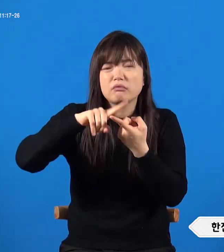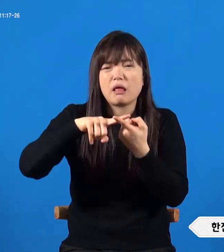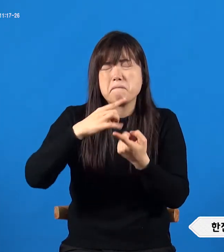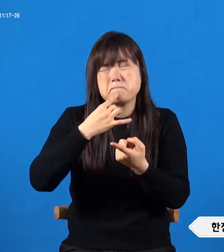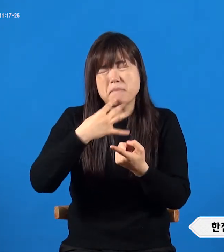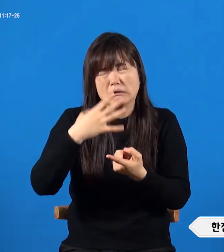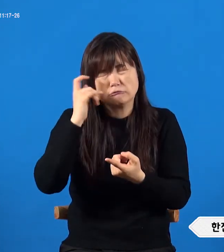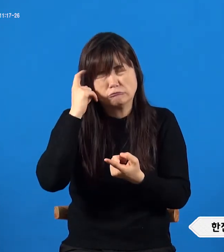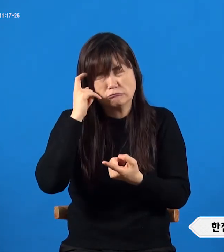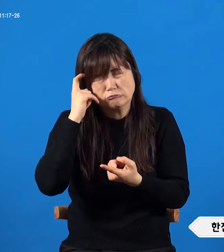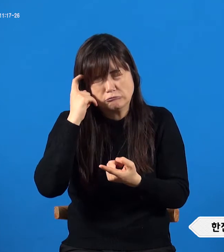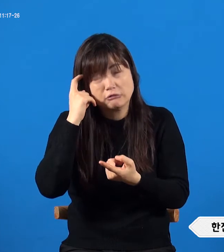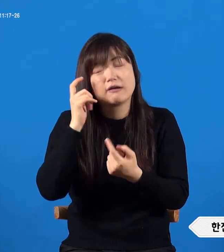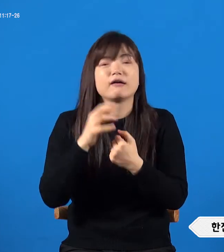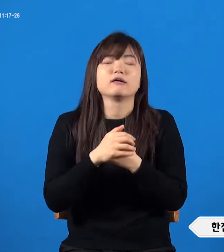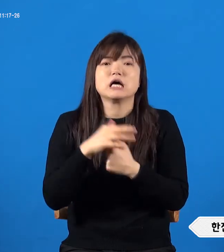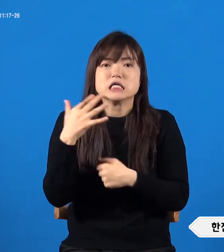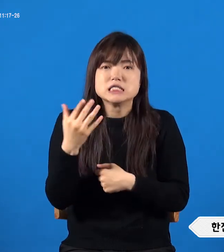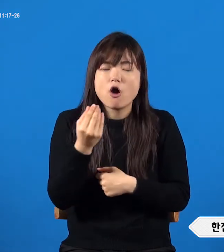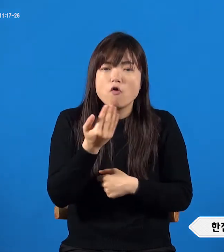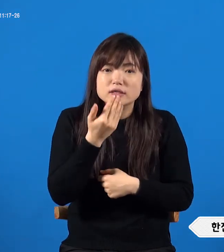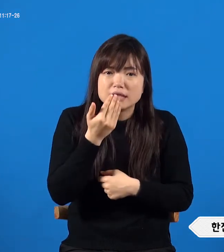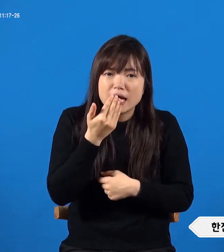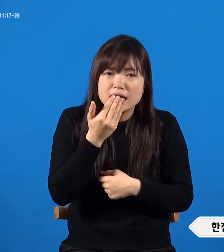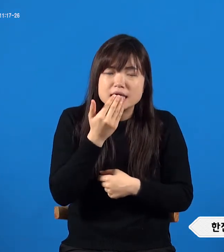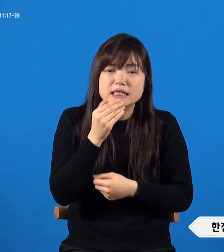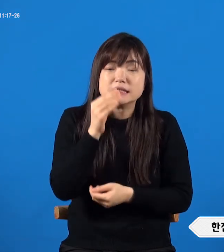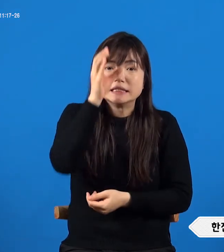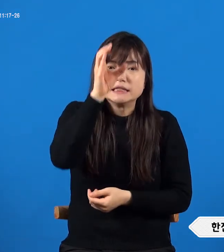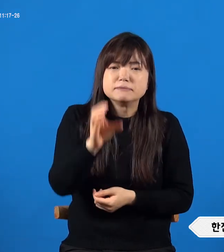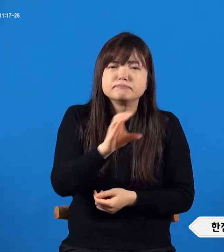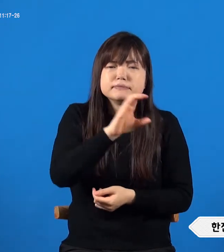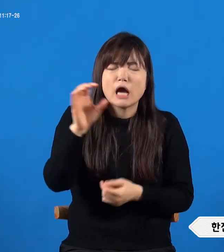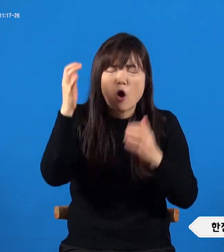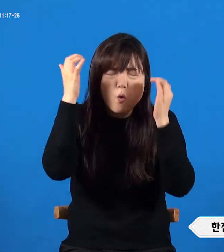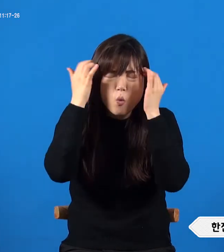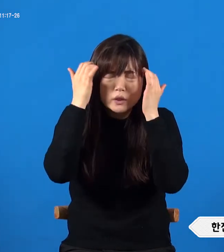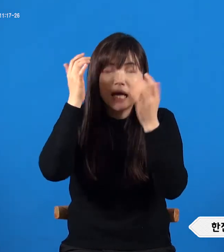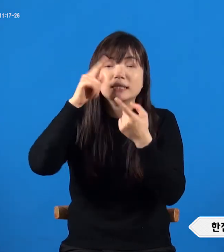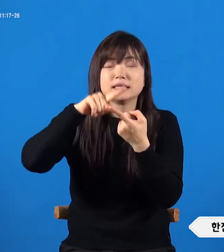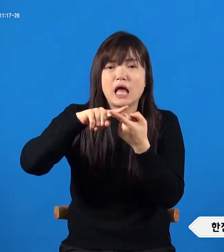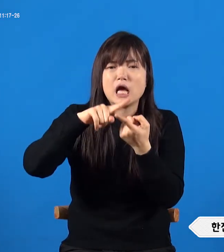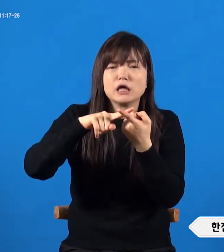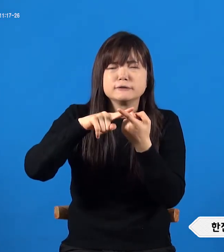합니다. 이 성찬을 받는 목적이 십자가 고난을 더 좀